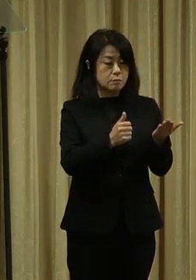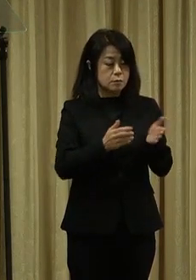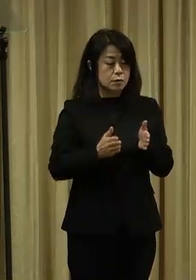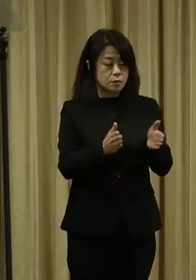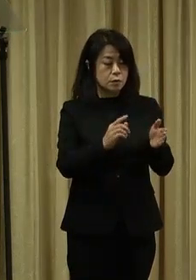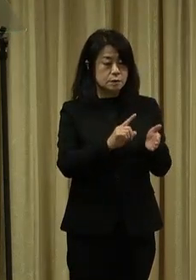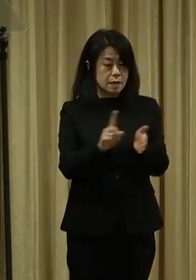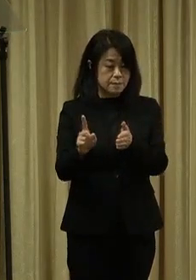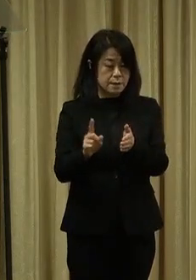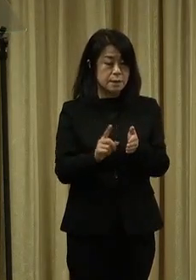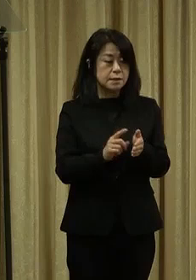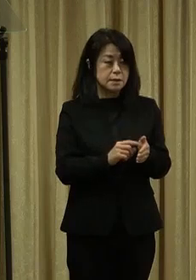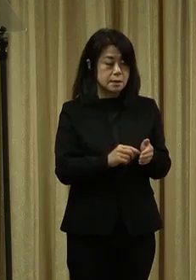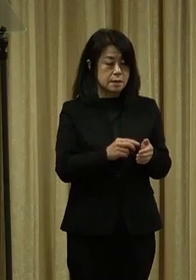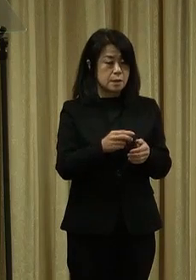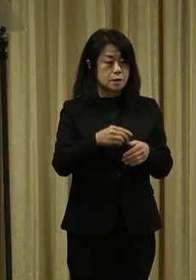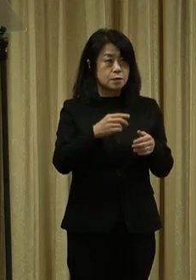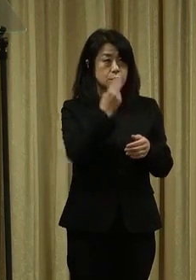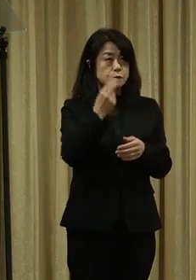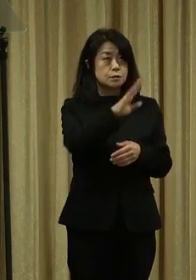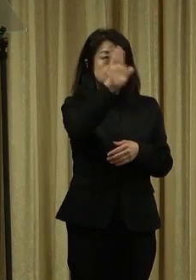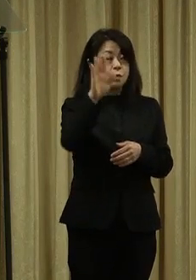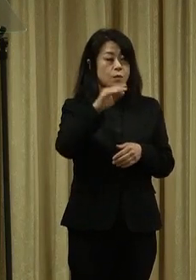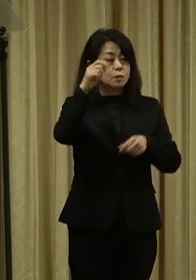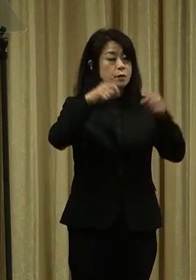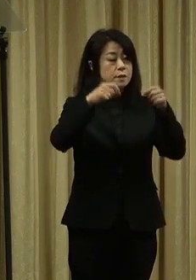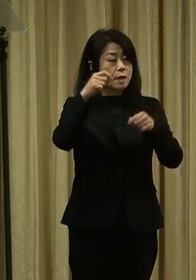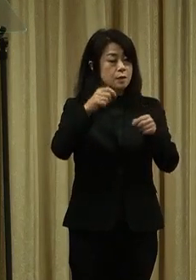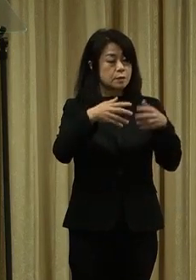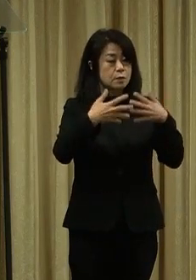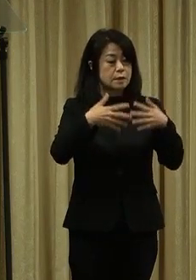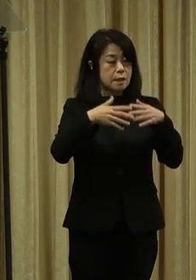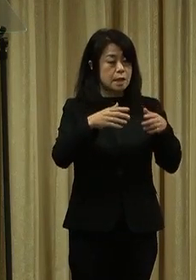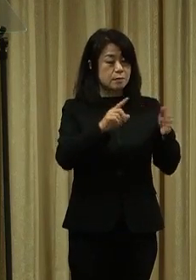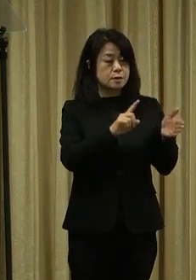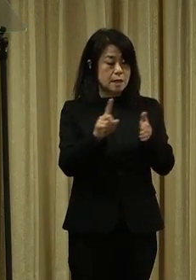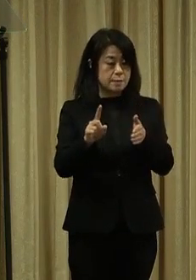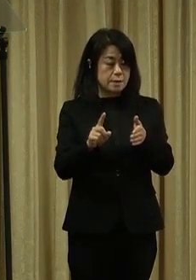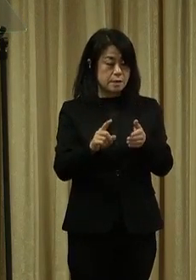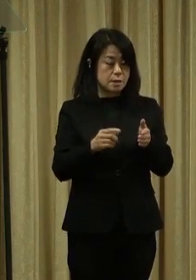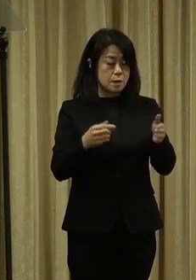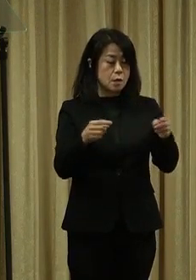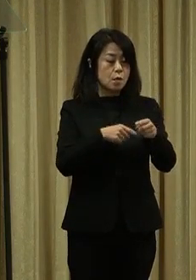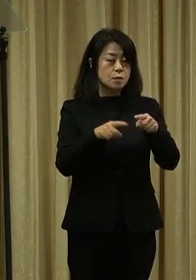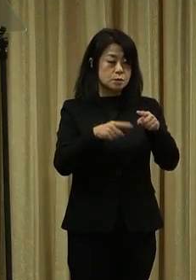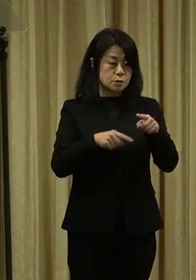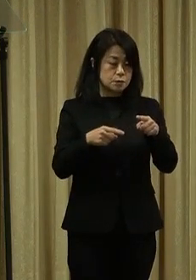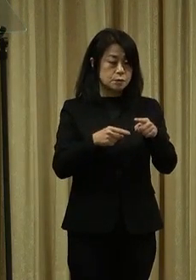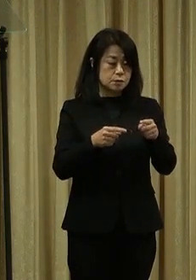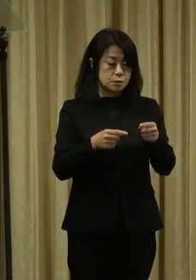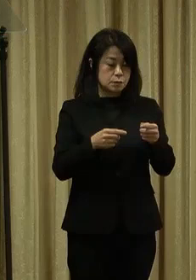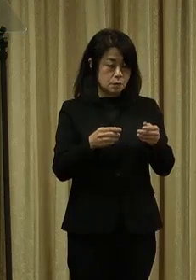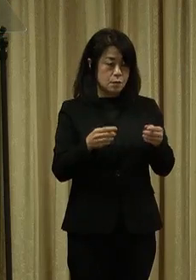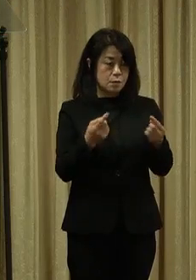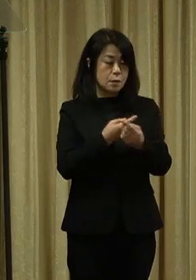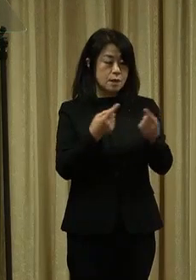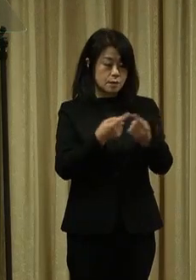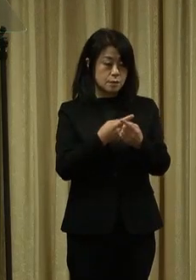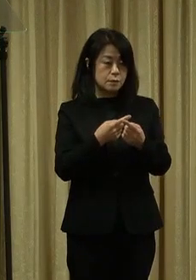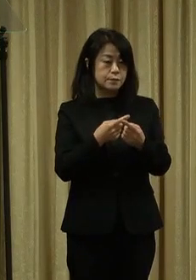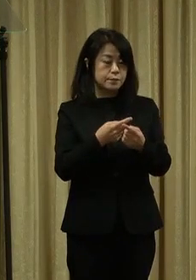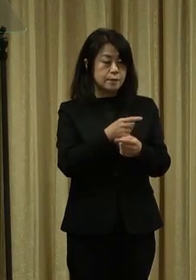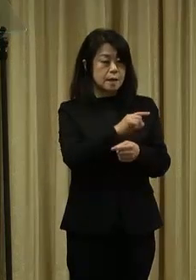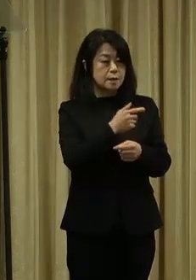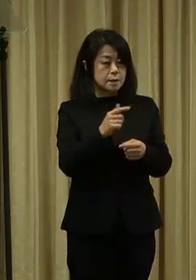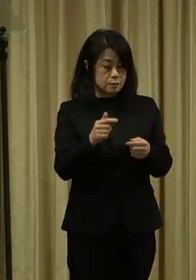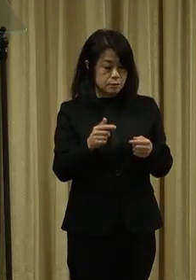特別教室への空調整備交通安全施設の新設・改良各種施設の維持・補修繕に計